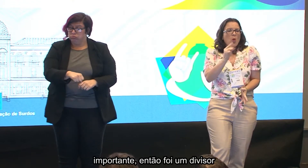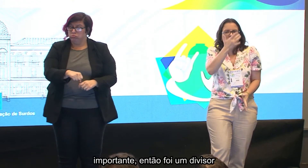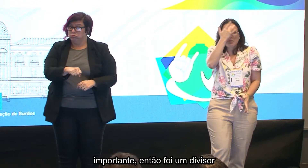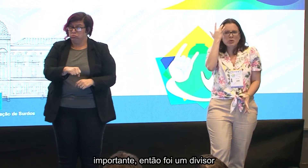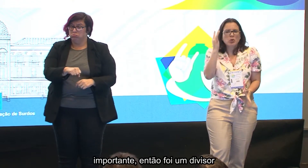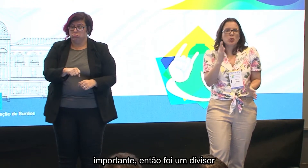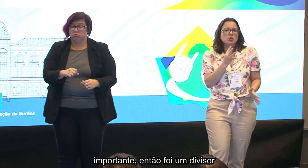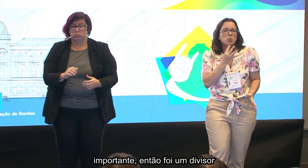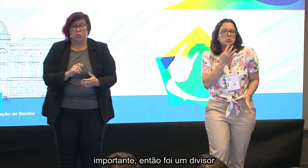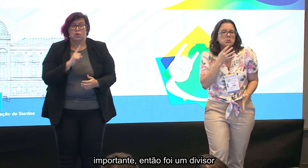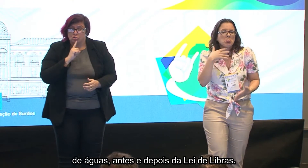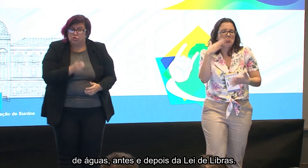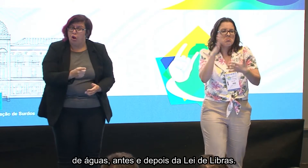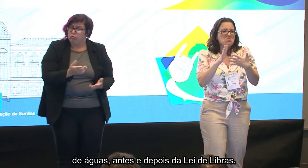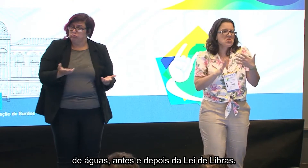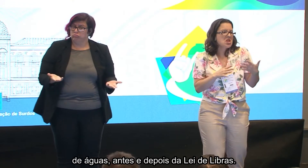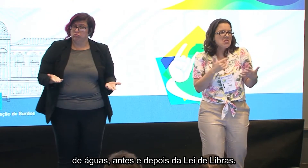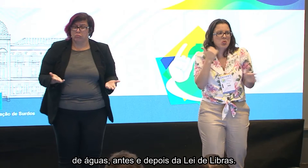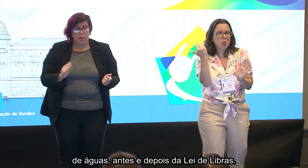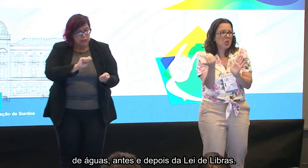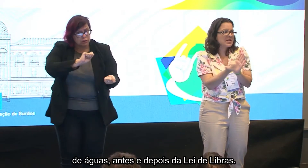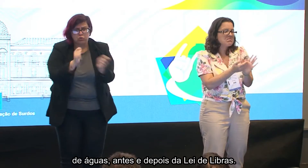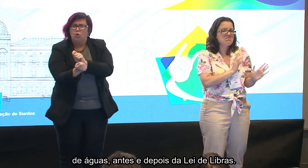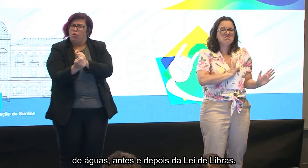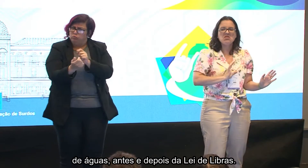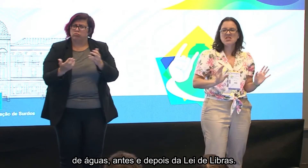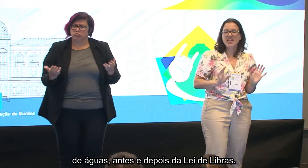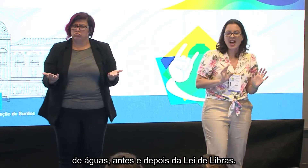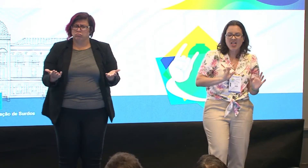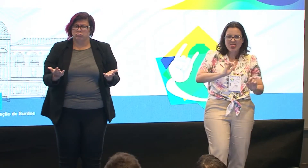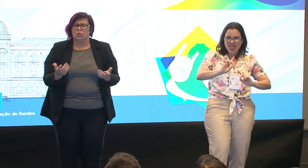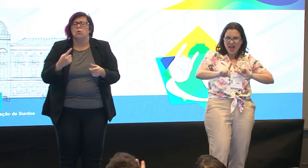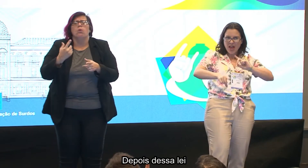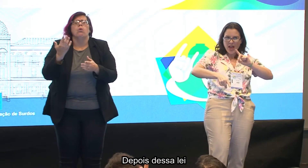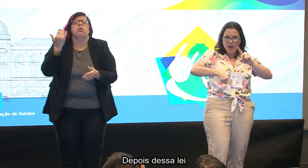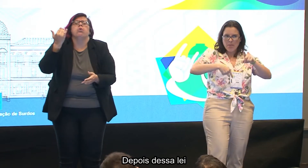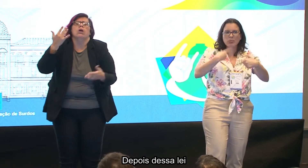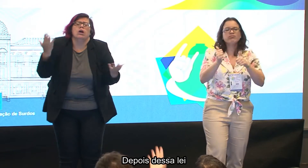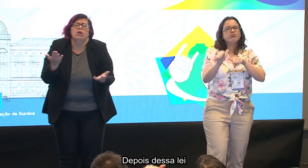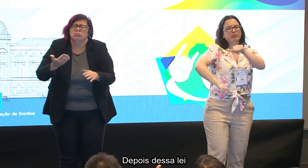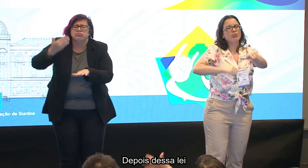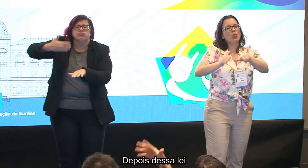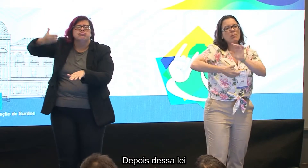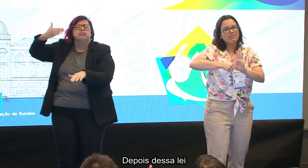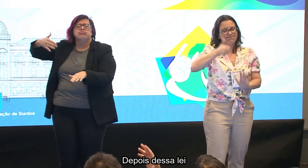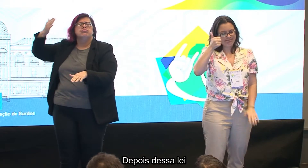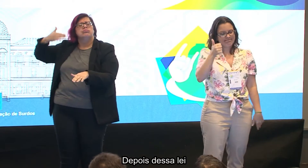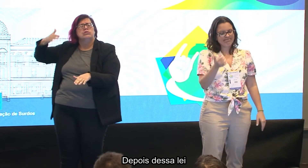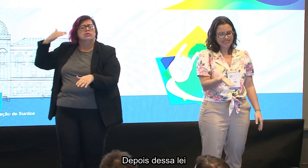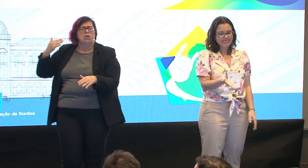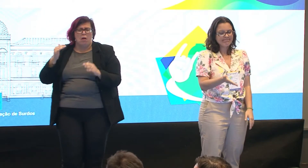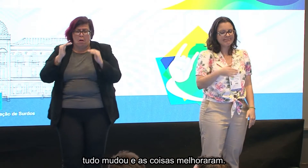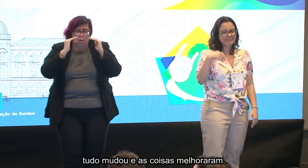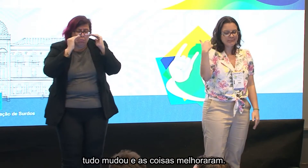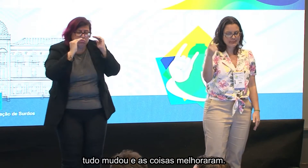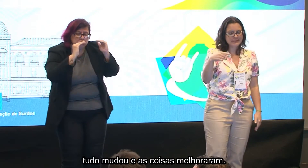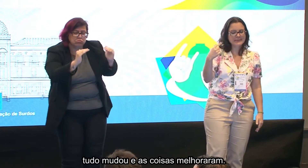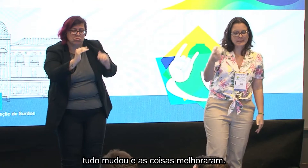importante. Então foi um divisor de água, antes e depois da lei de Libras. Então, depois dessa lei, tudo mudou e as